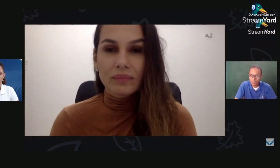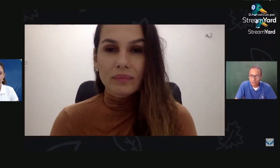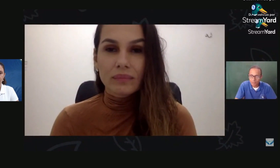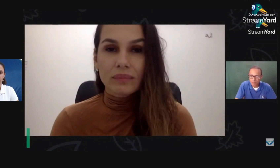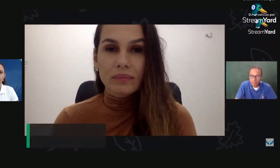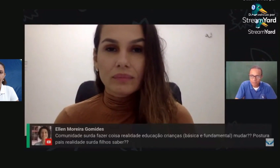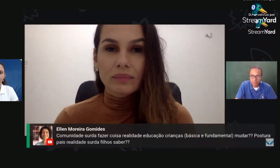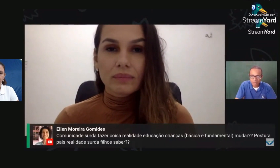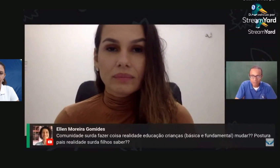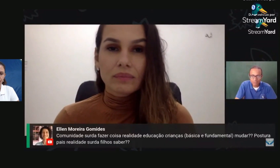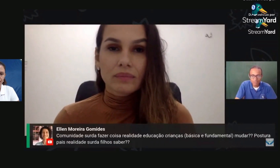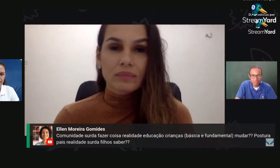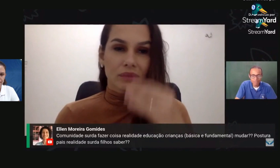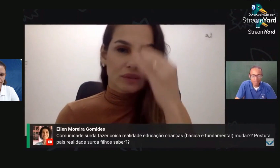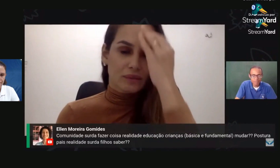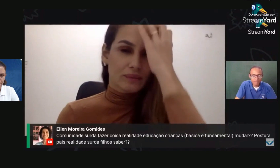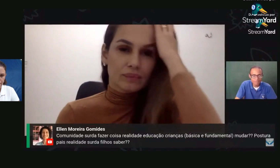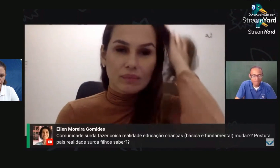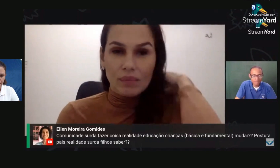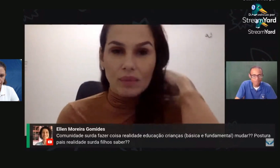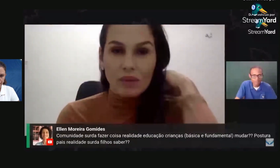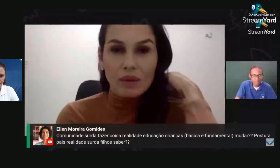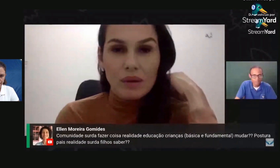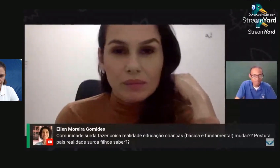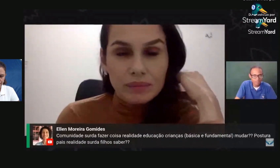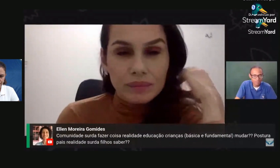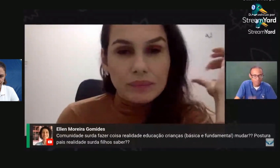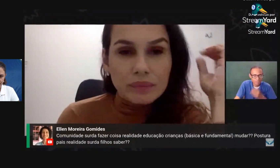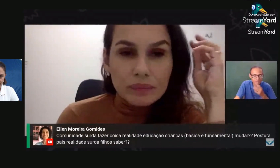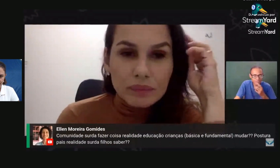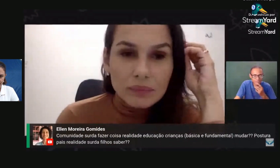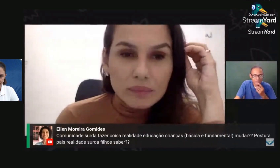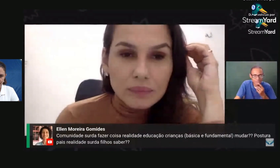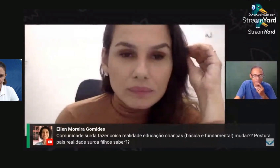Ó, nós temos uma pergunta, Vanessa.